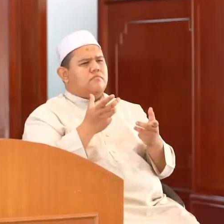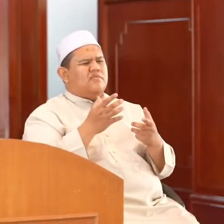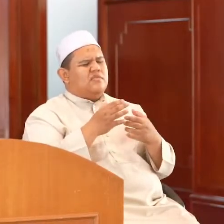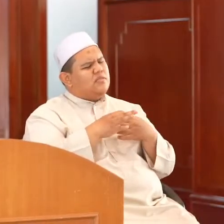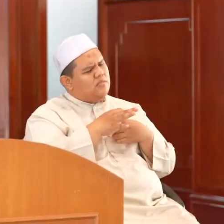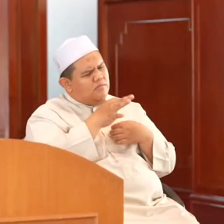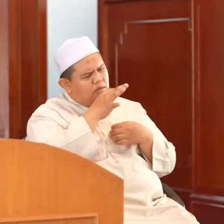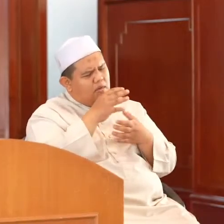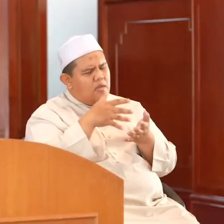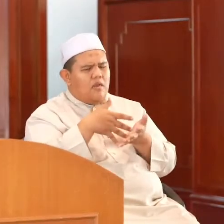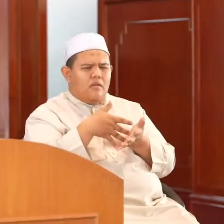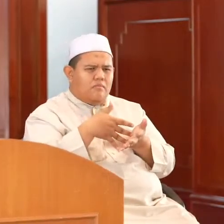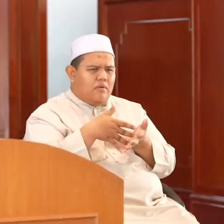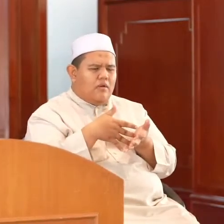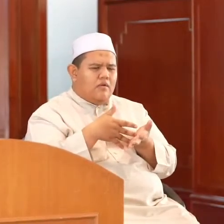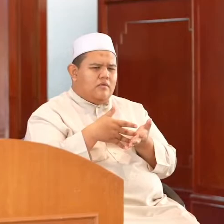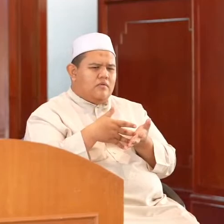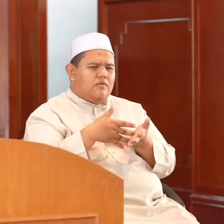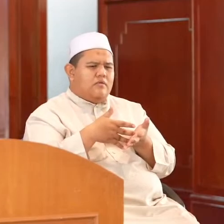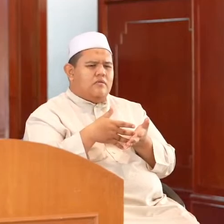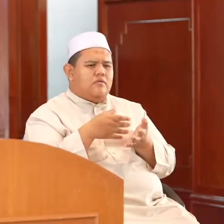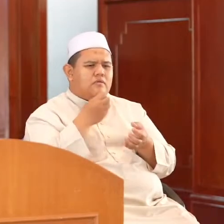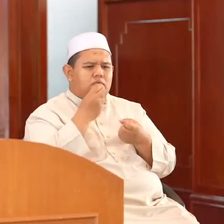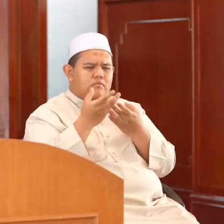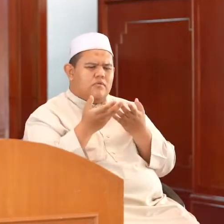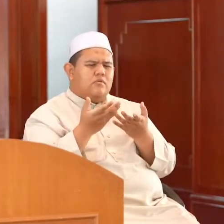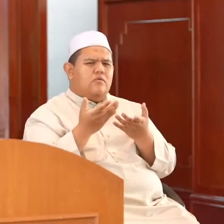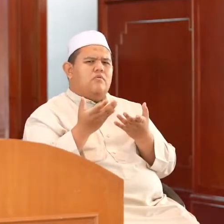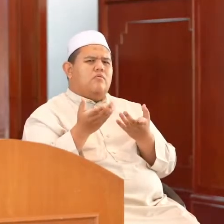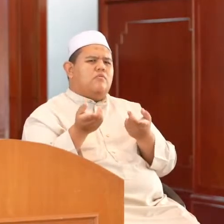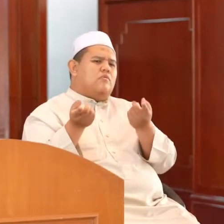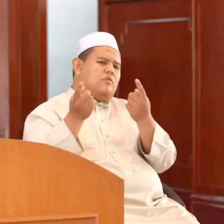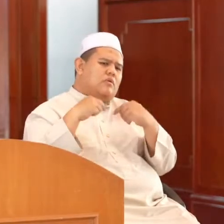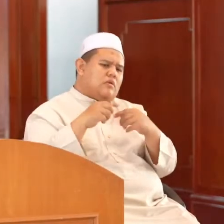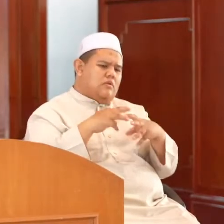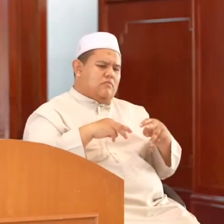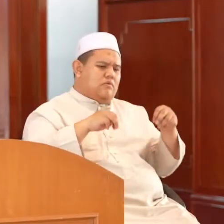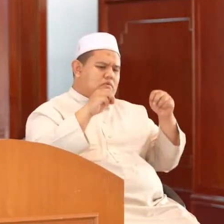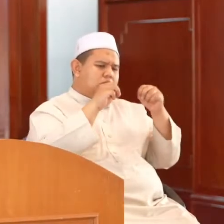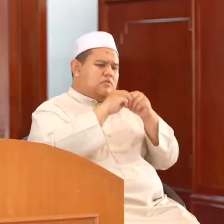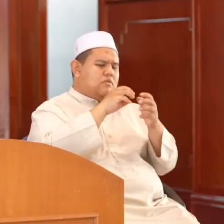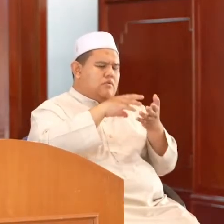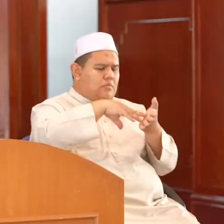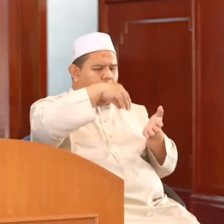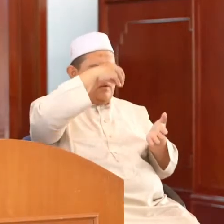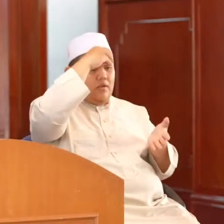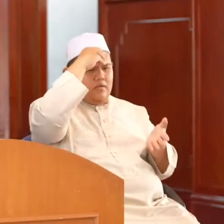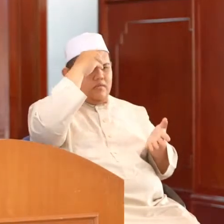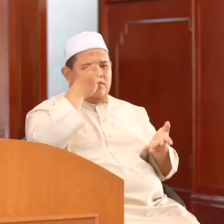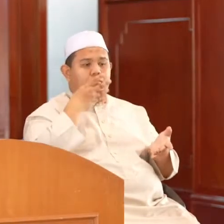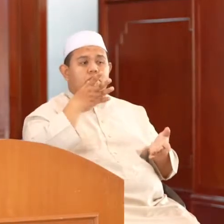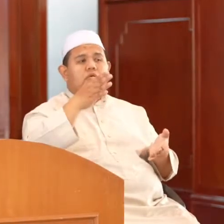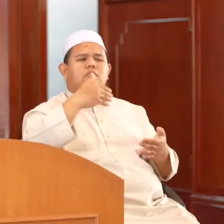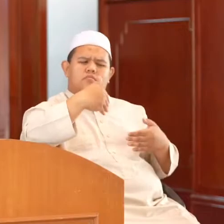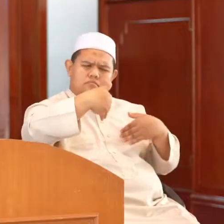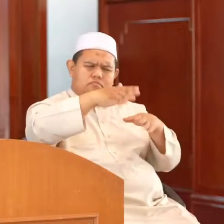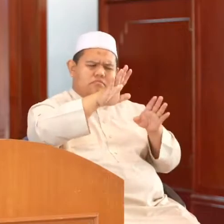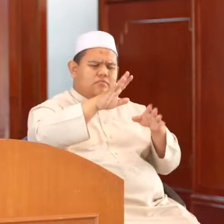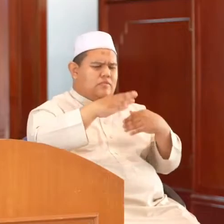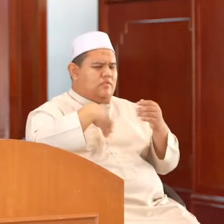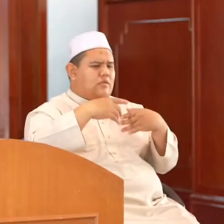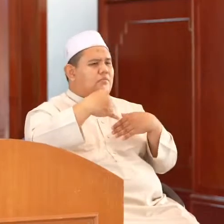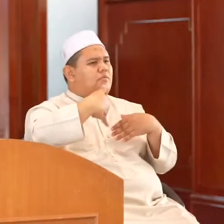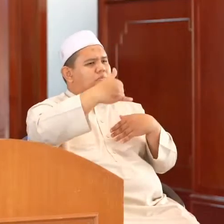Syekh, janganlah awak ini, marilah masjid, marilah surau, marilah belajar. Kau pergilah, kau